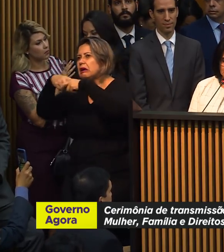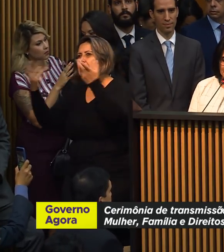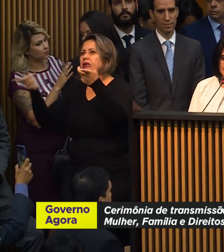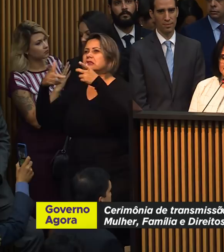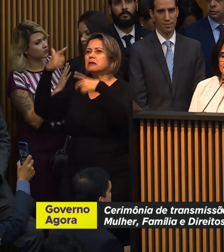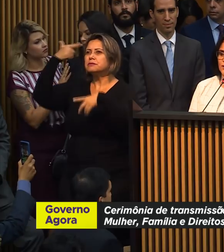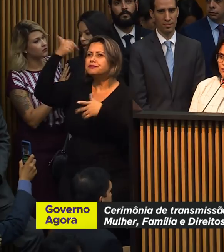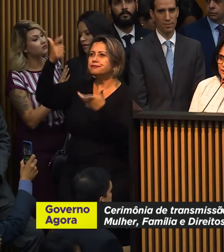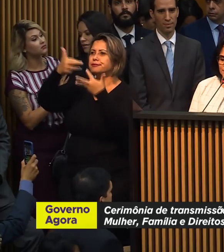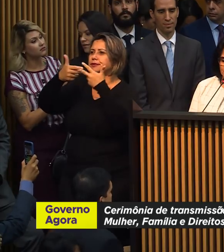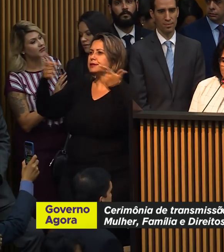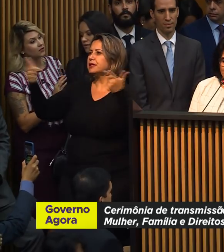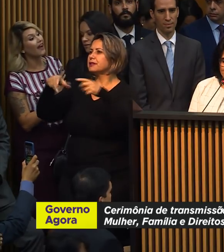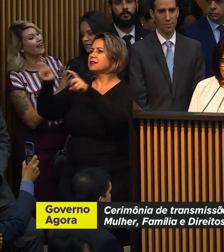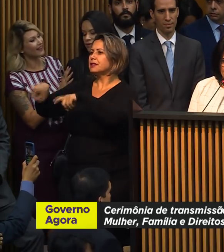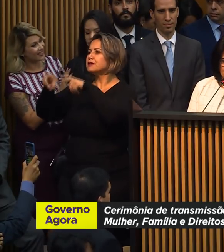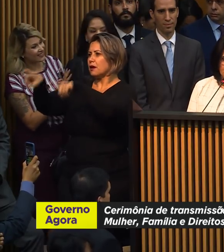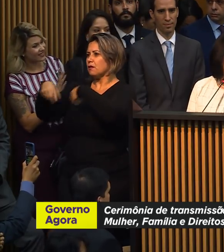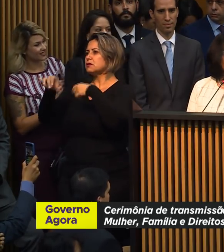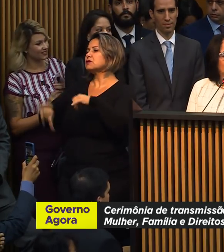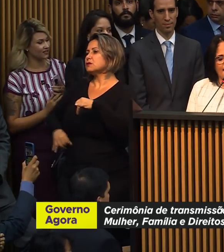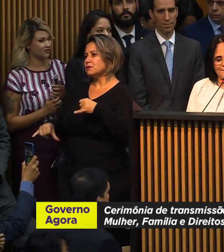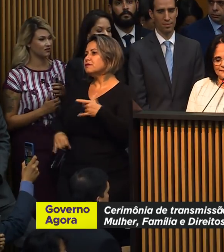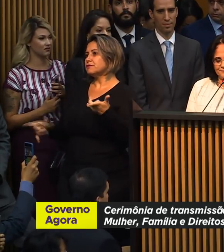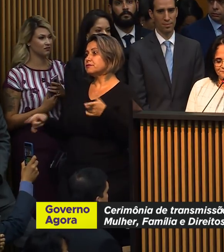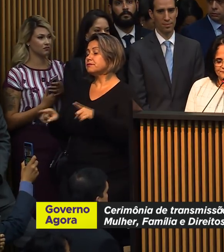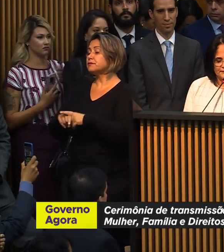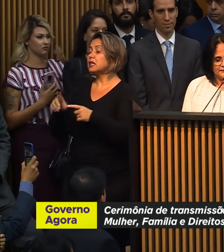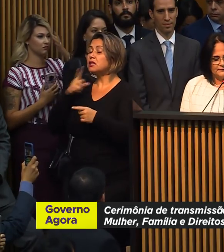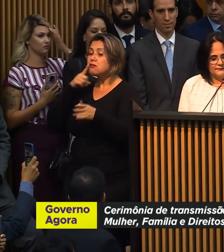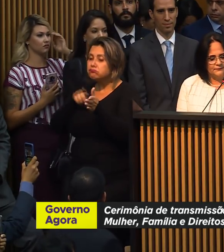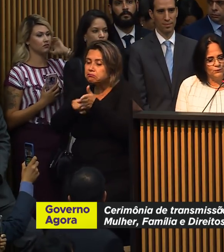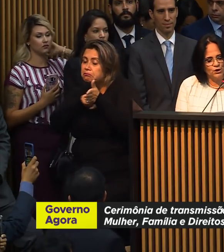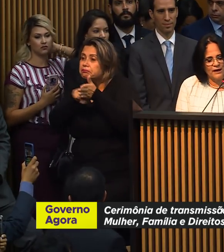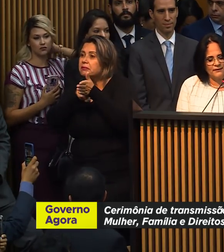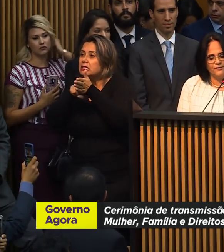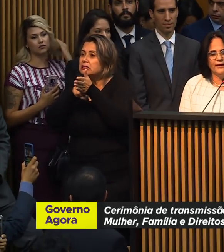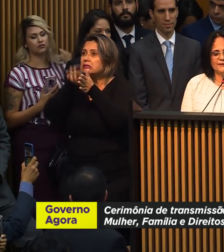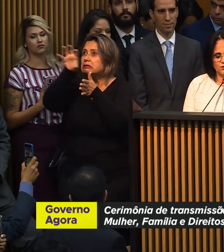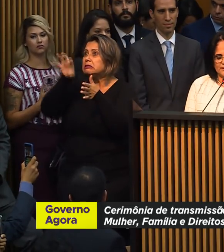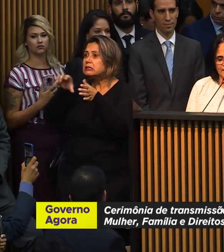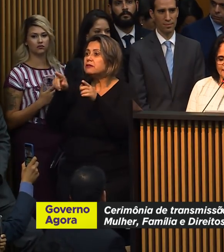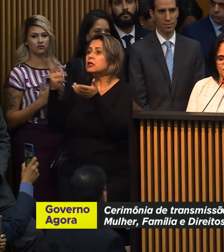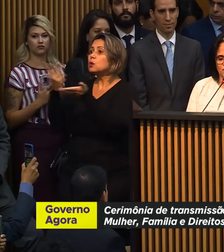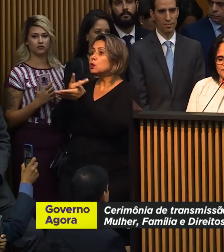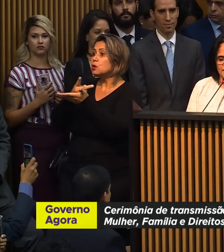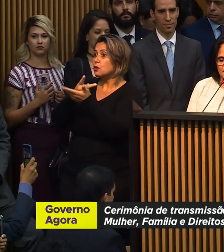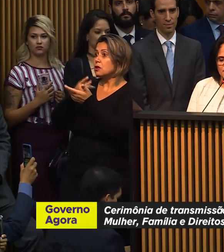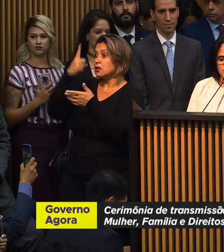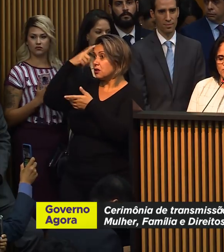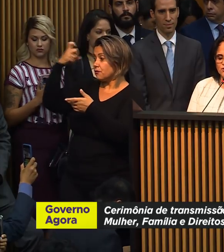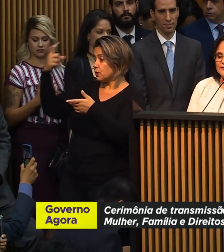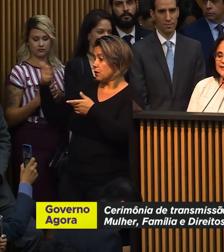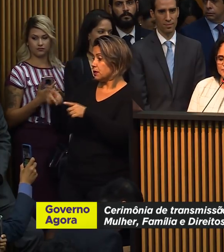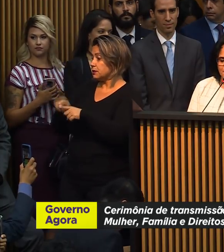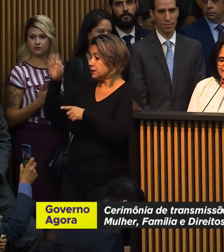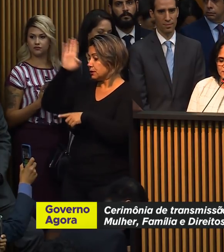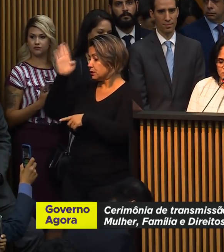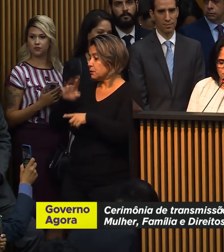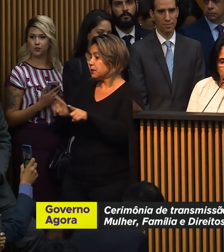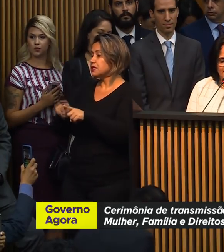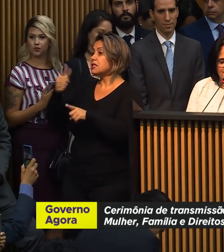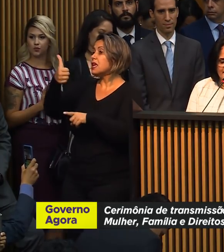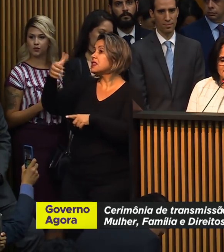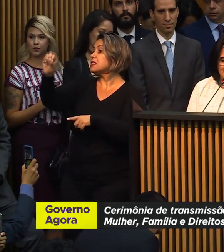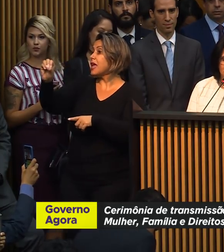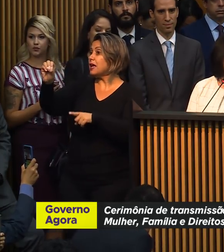nas comunidades e no campo. Segundo o mapa mundial da violência de 2014, somos o 10º país